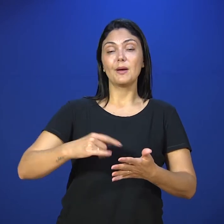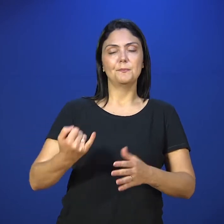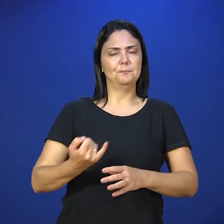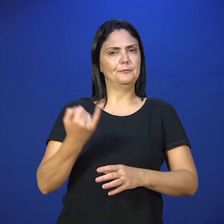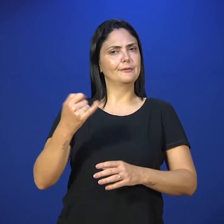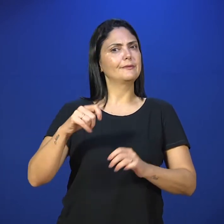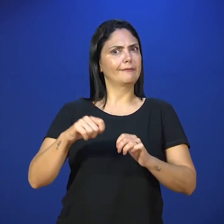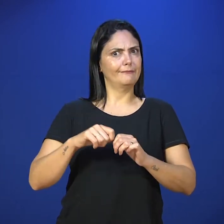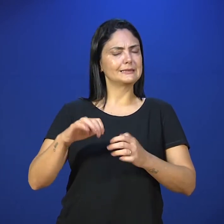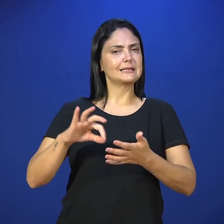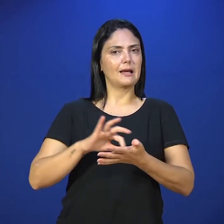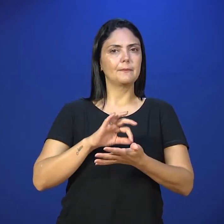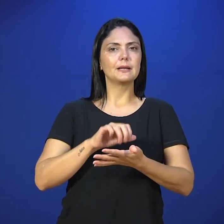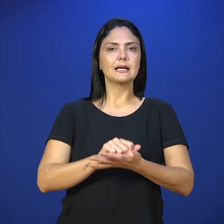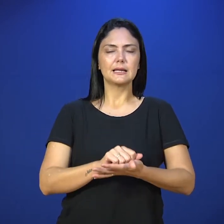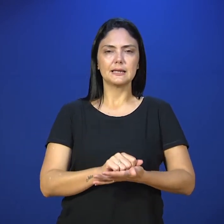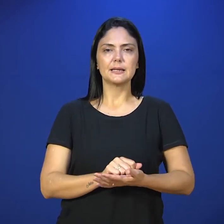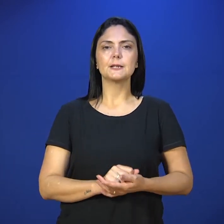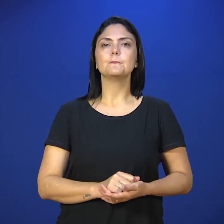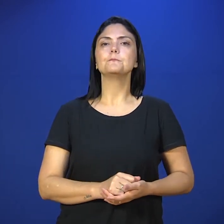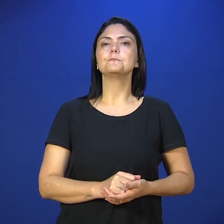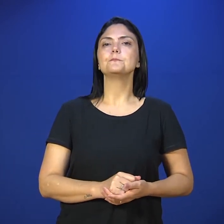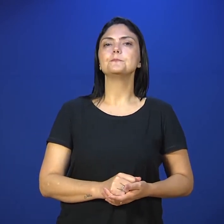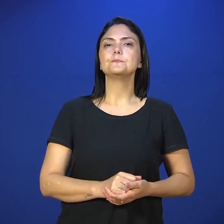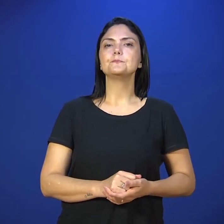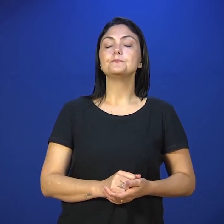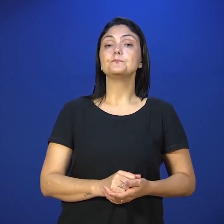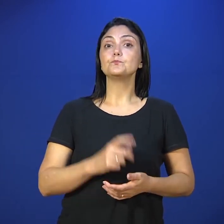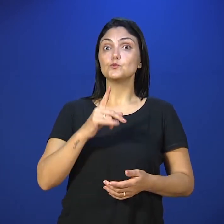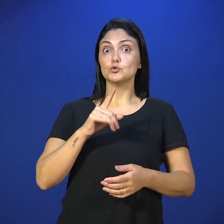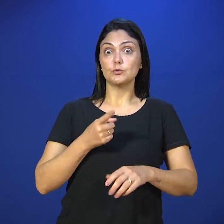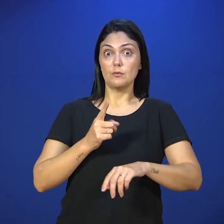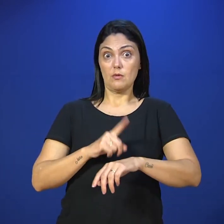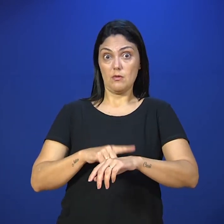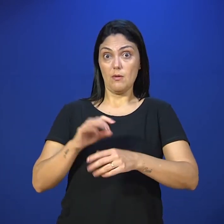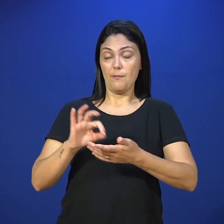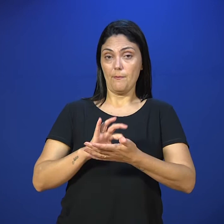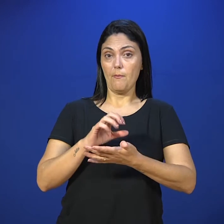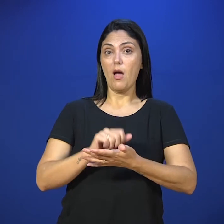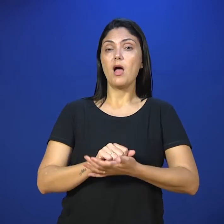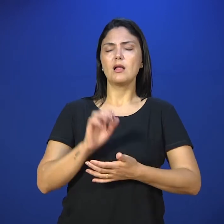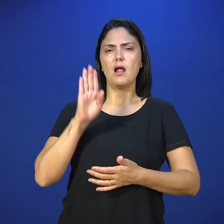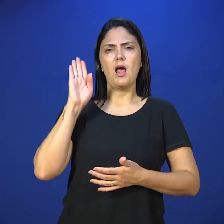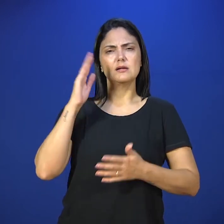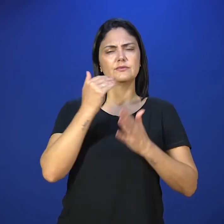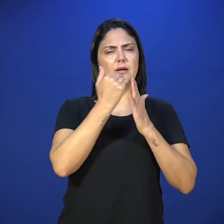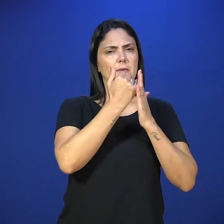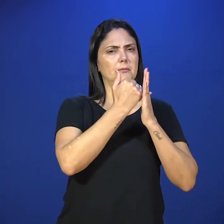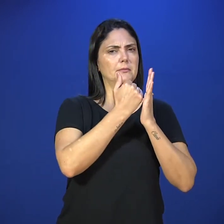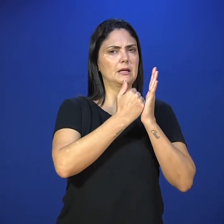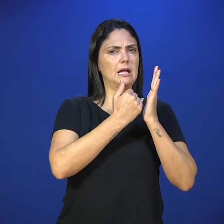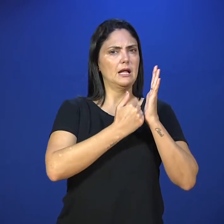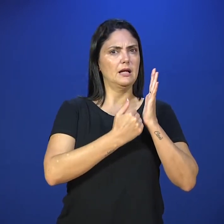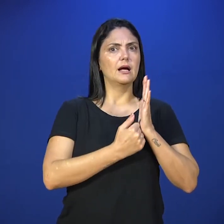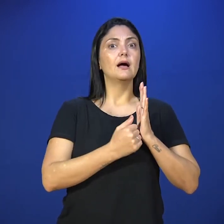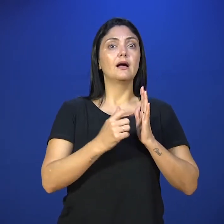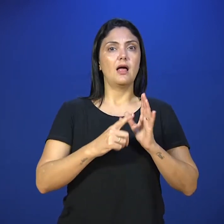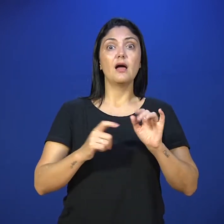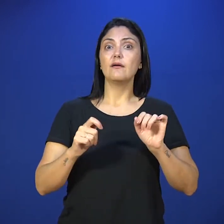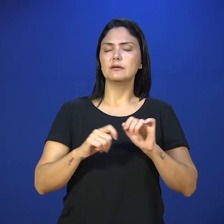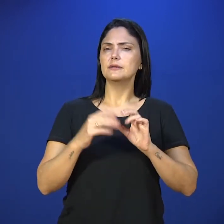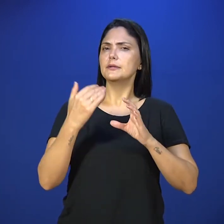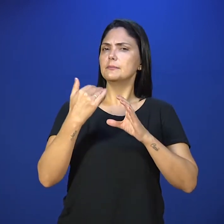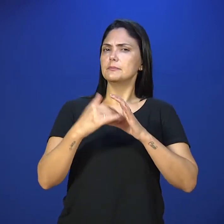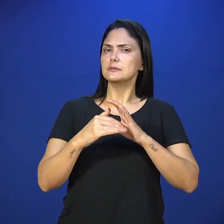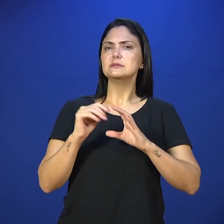da matrícula. 14.1. No ato da matrícula, os candidatos classificados e convocados deverão